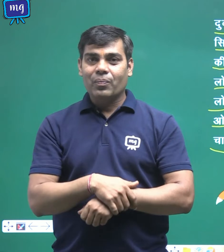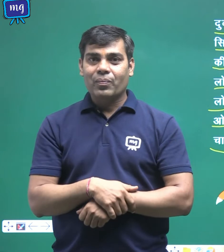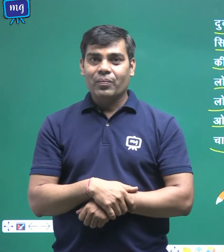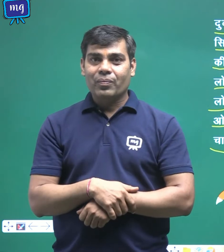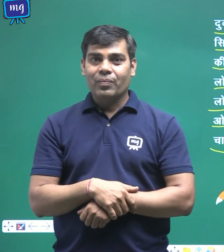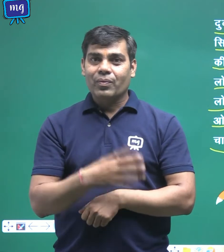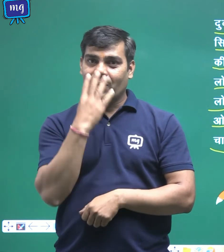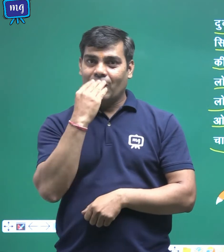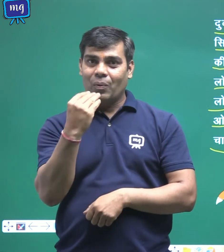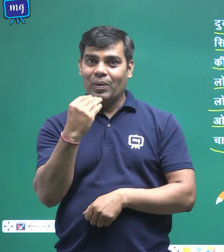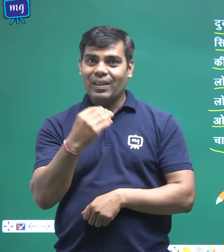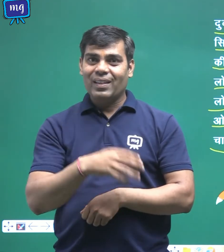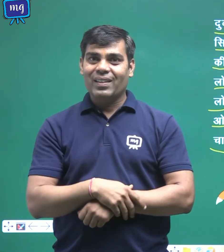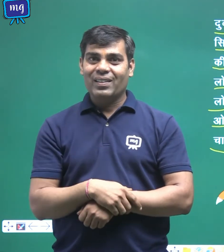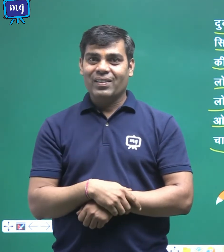लोमड़ी